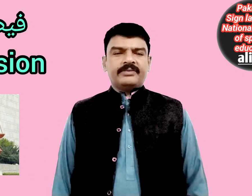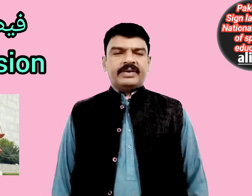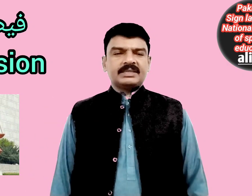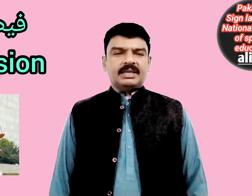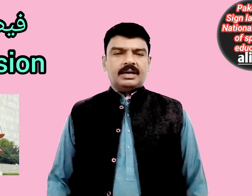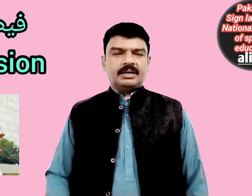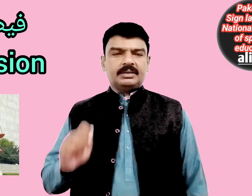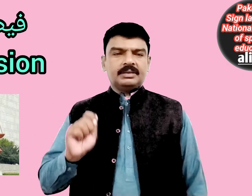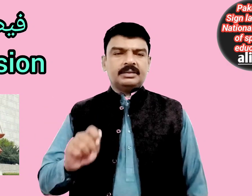فیصلہ